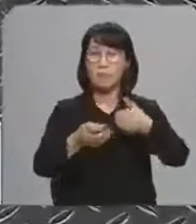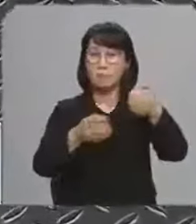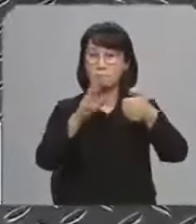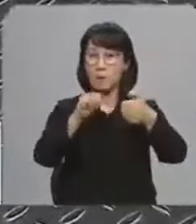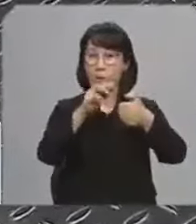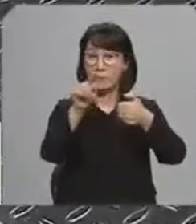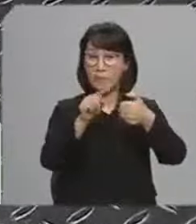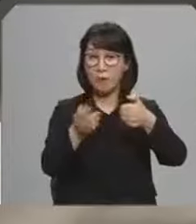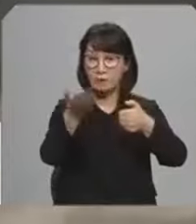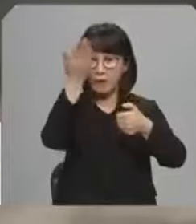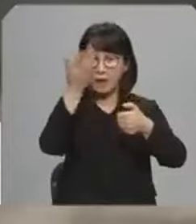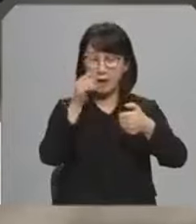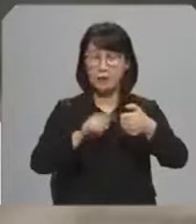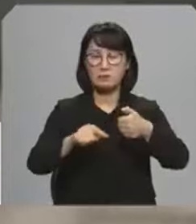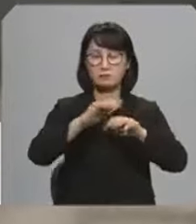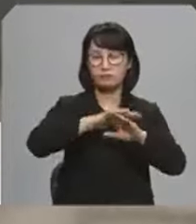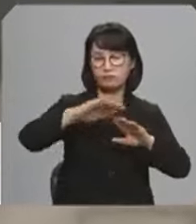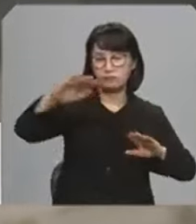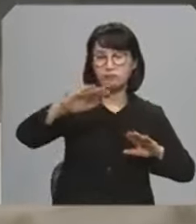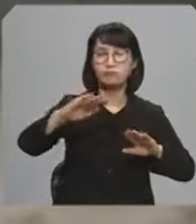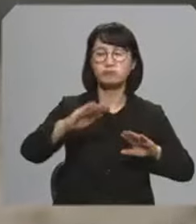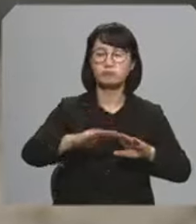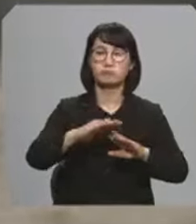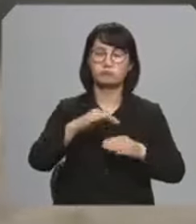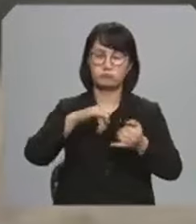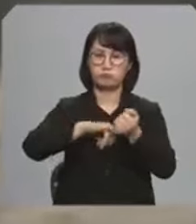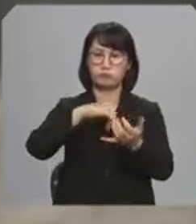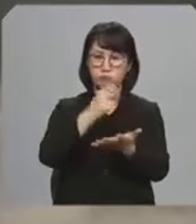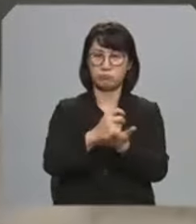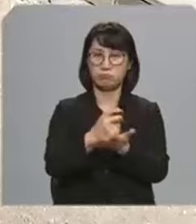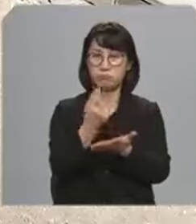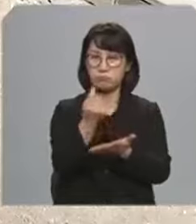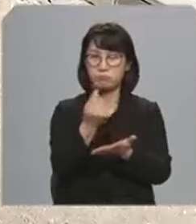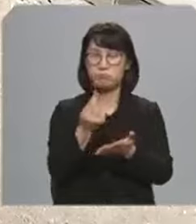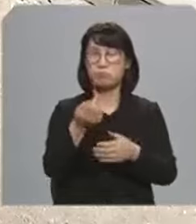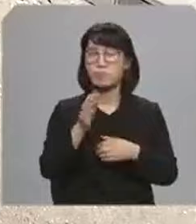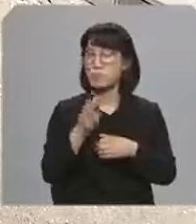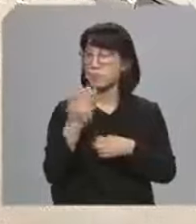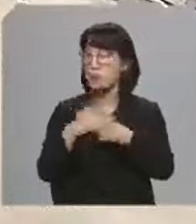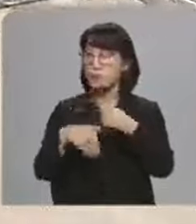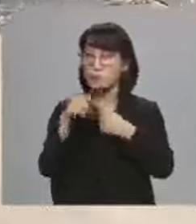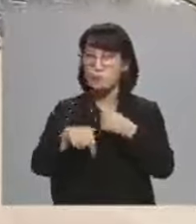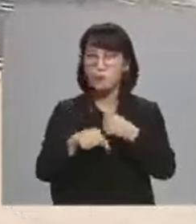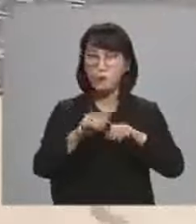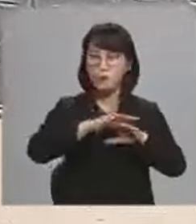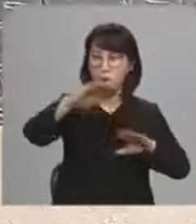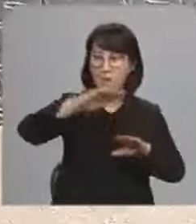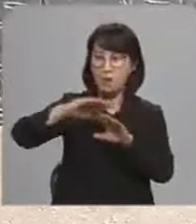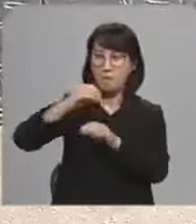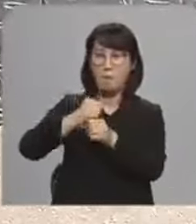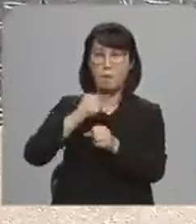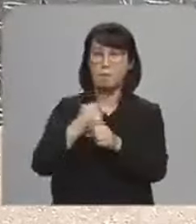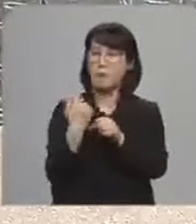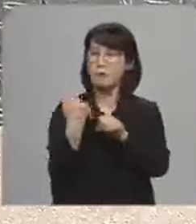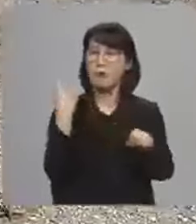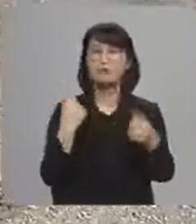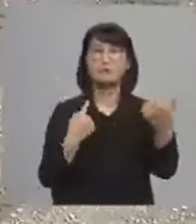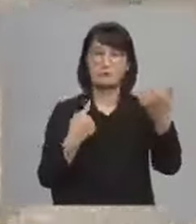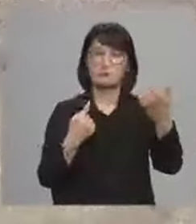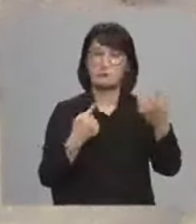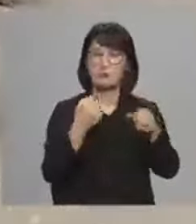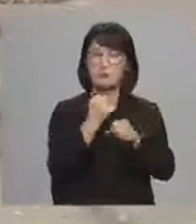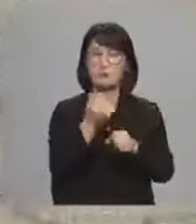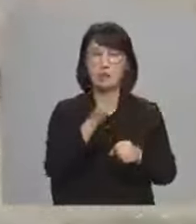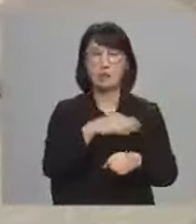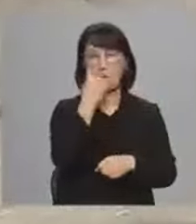반드시 경사로를 만들도록 관련법이 개정됐습니다 대구에서만 지난해 90억의 경사로가 설치됐지만 관리가 제대로 되지